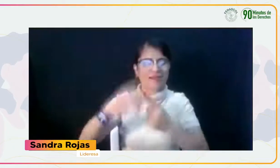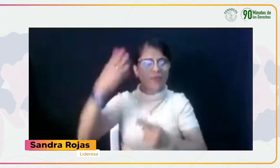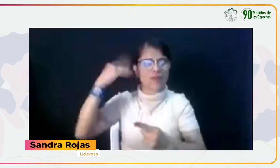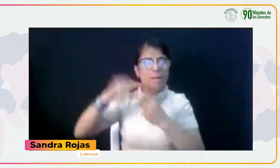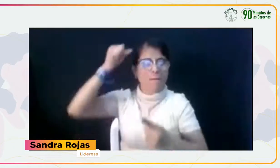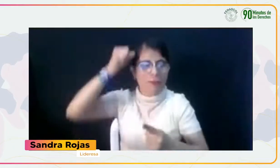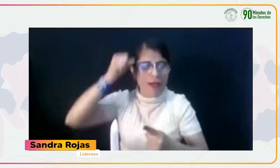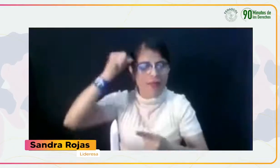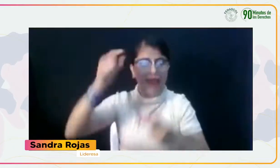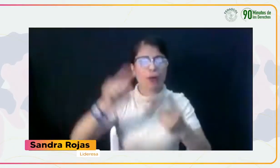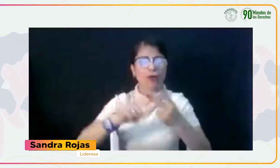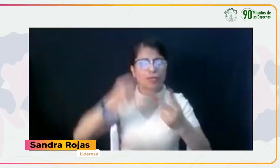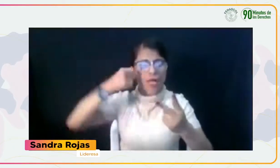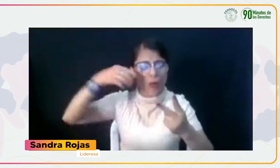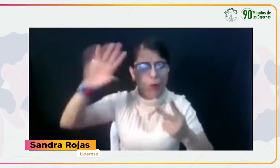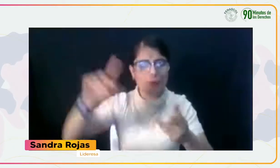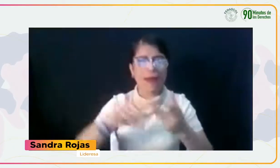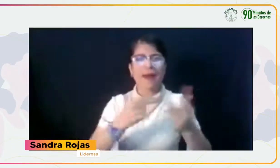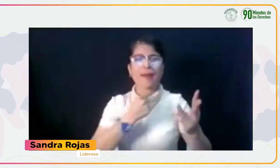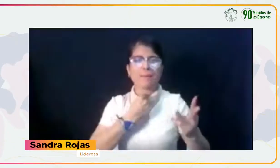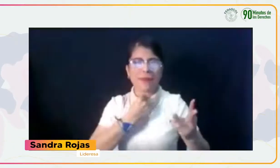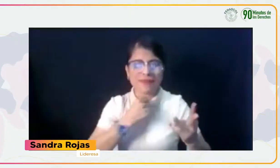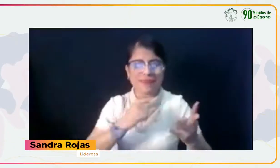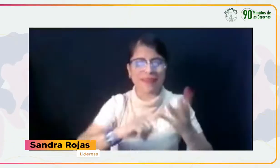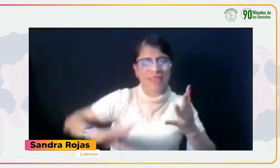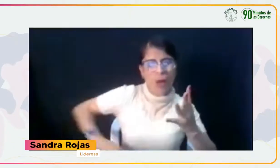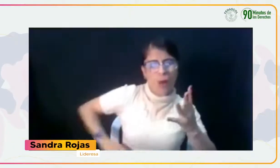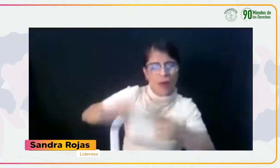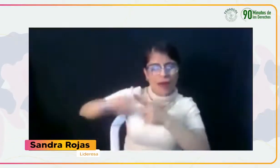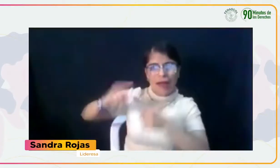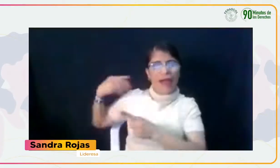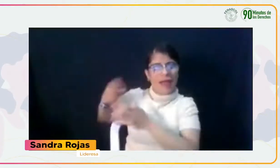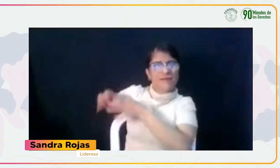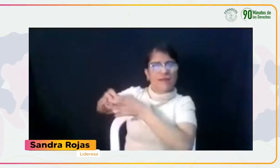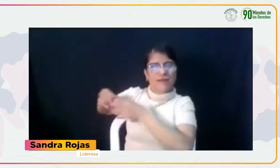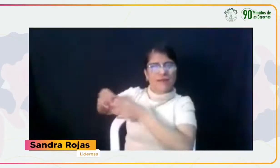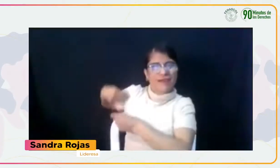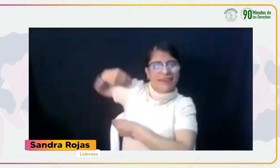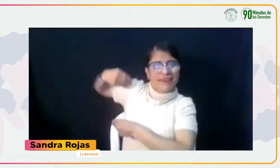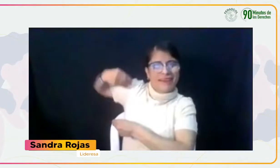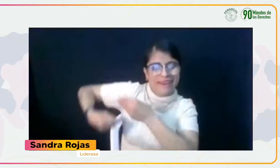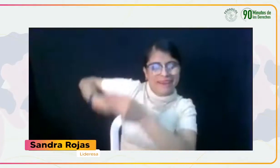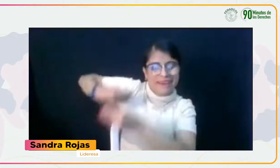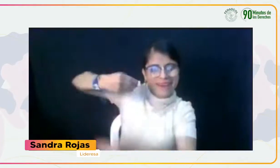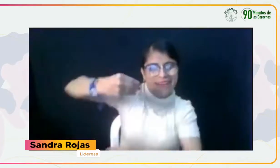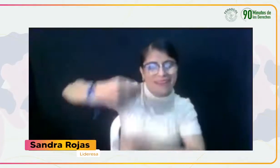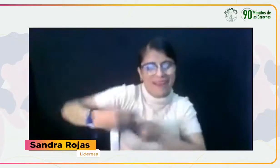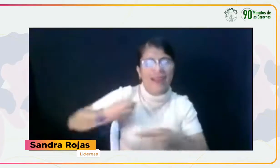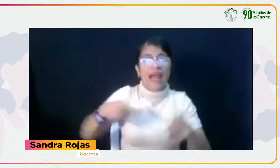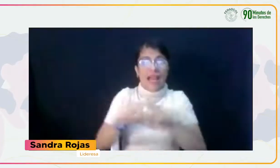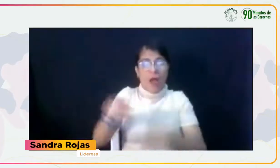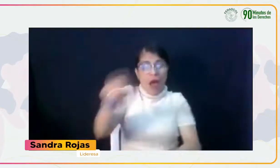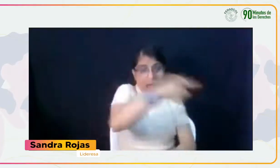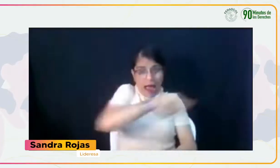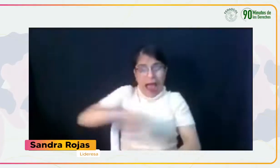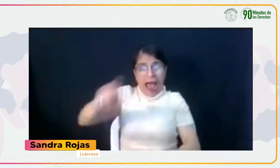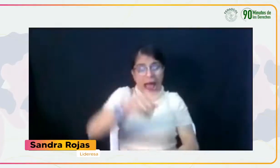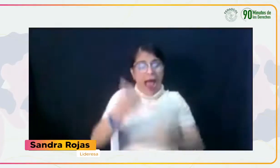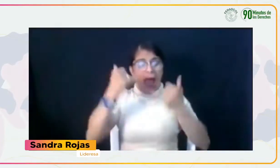lo que decía anteriormente, por ejemplo, Joaquín, con todas estas mujeres lideresas que estuvieron allí, que dejaron su